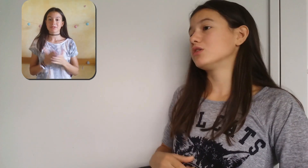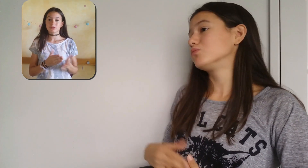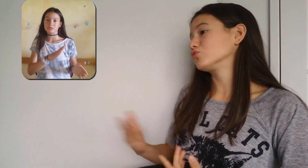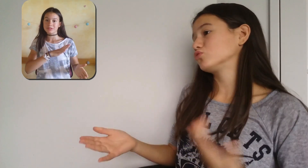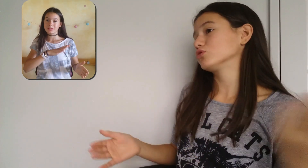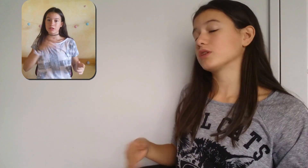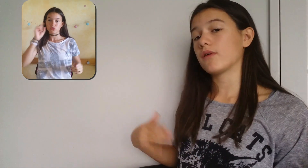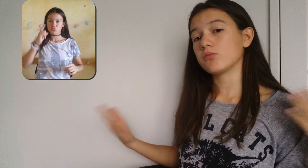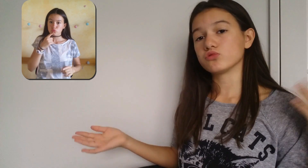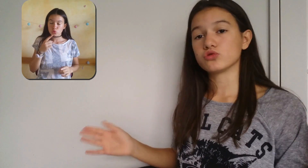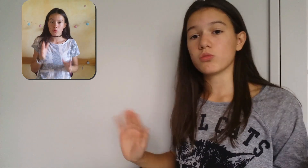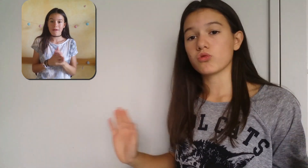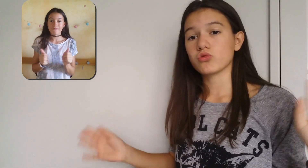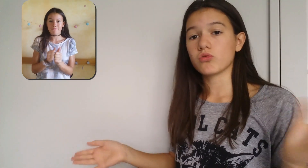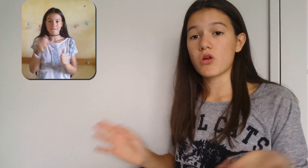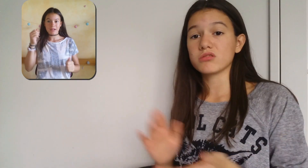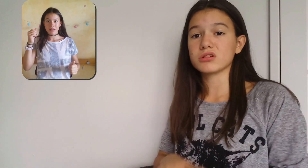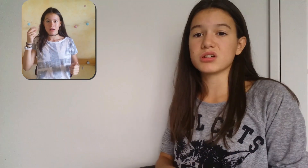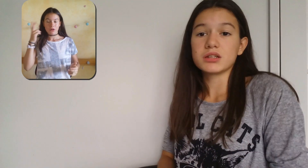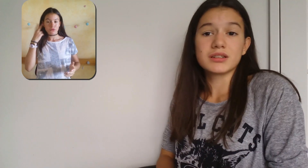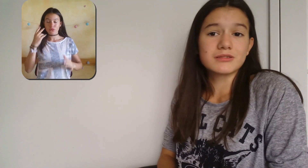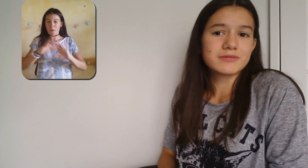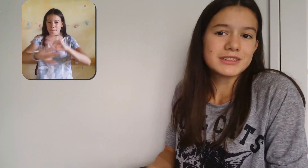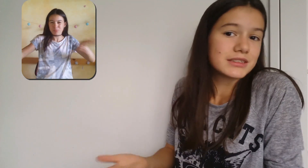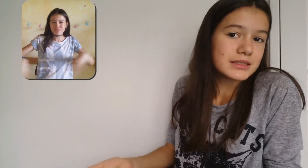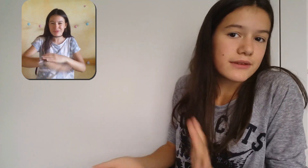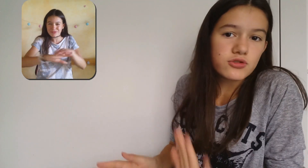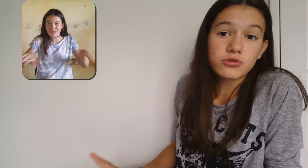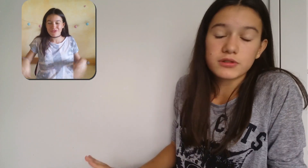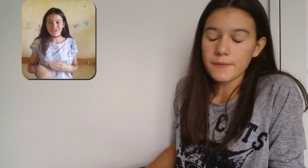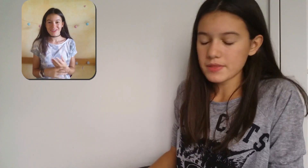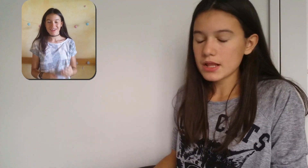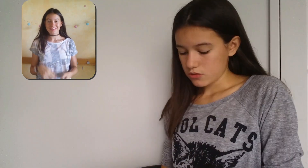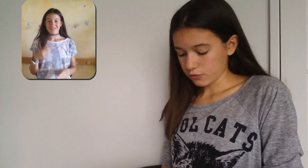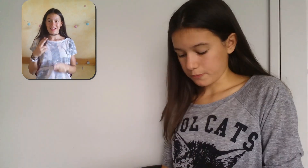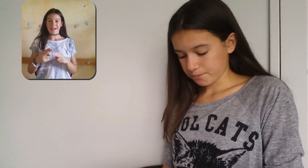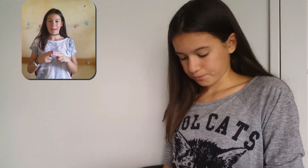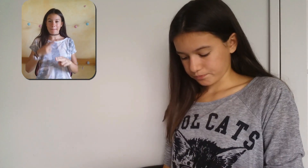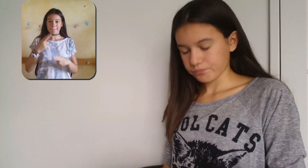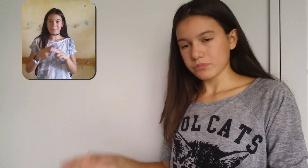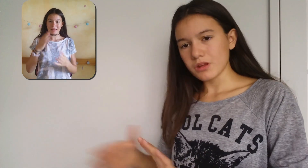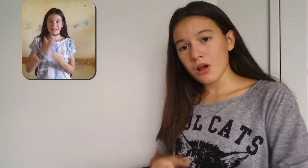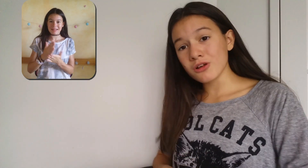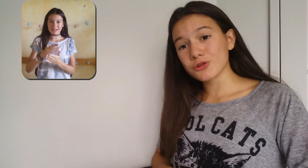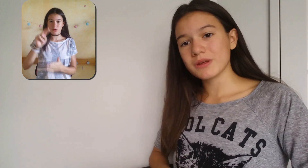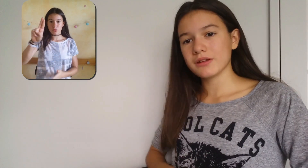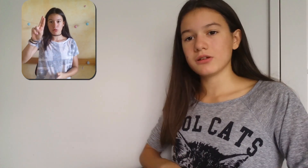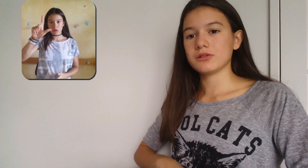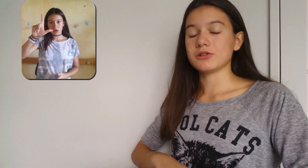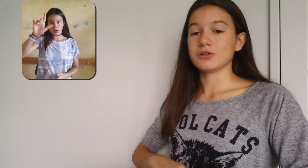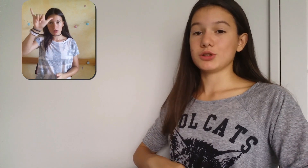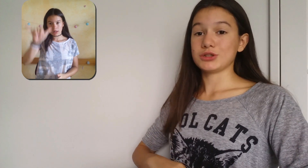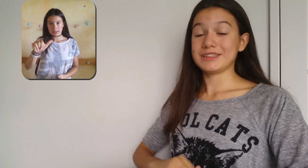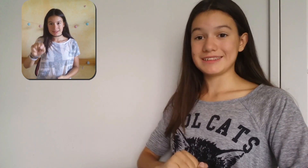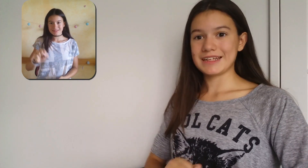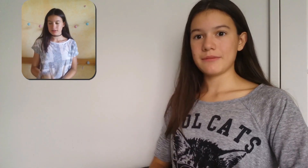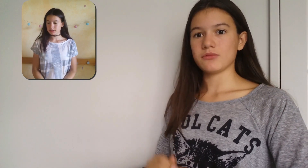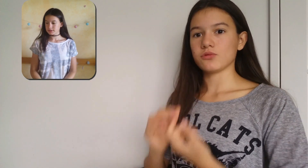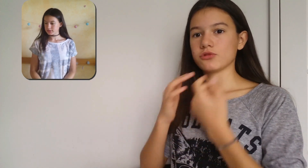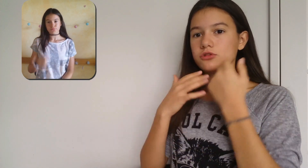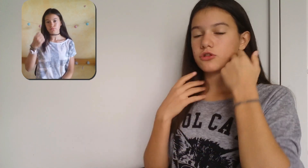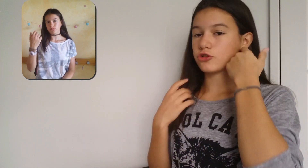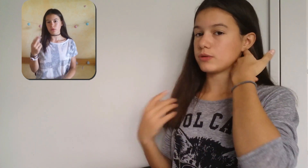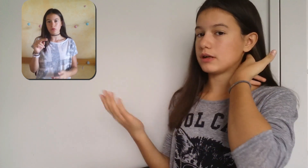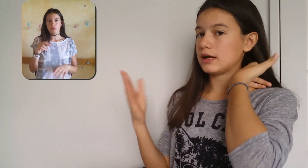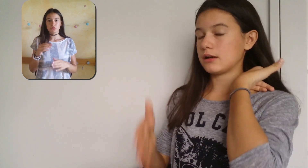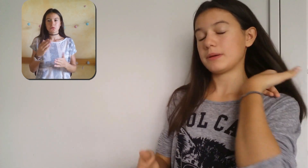6ème. Bonjour, ça va, bonjour, bonjour, voilà, ça s'est arrêté, il y avait juste ça. Donc, ensuite, en 6ème,